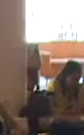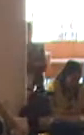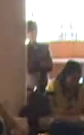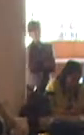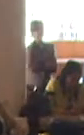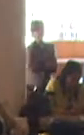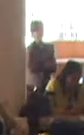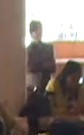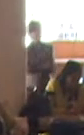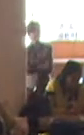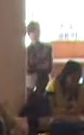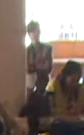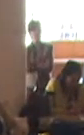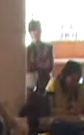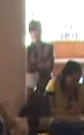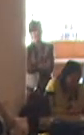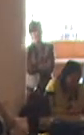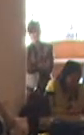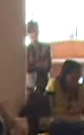Sí.